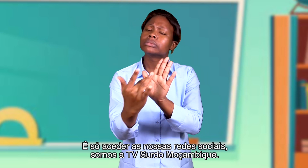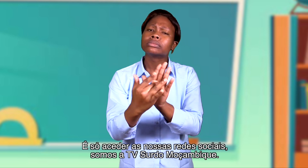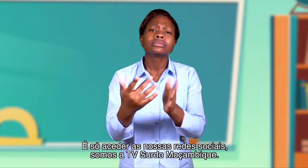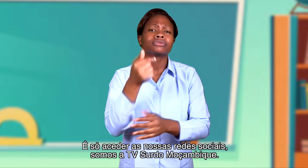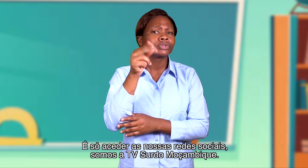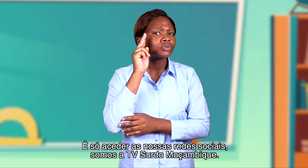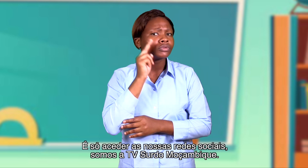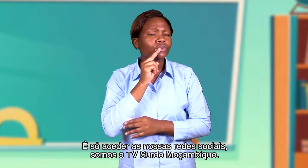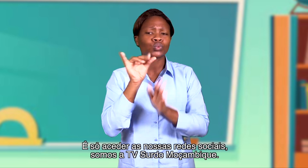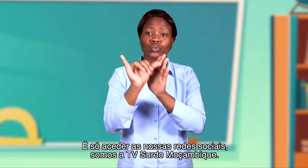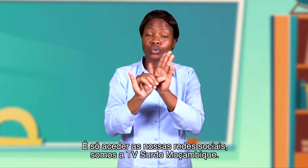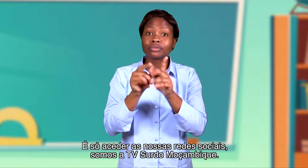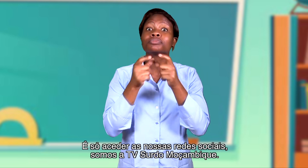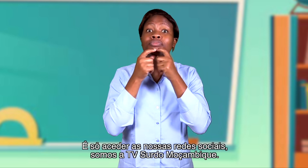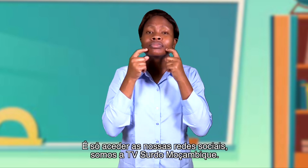Surdo Moçambique.